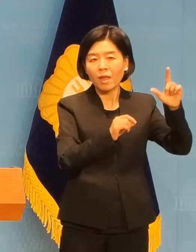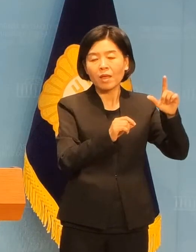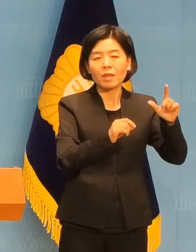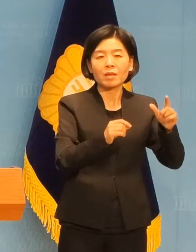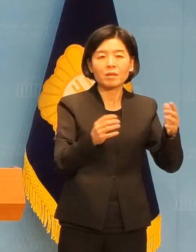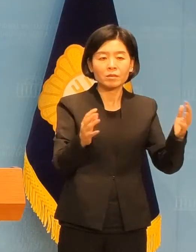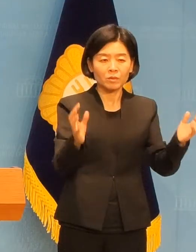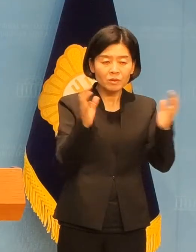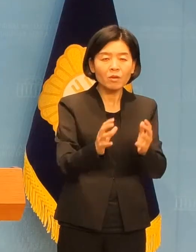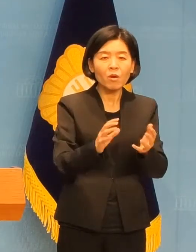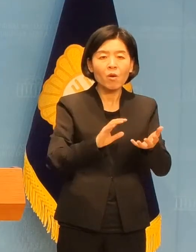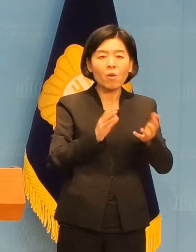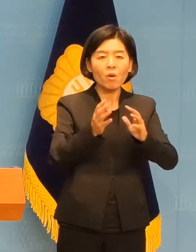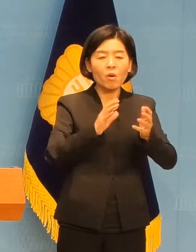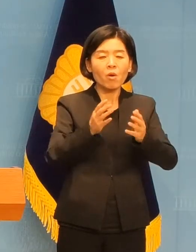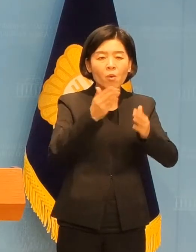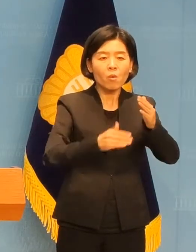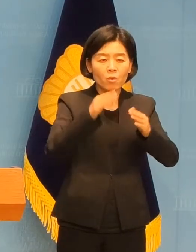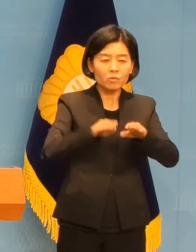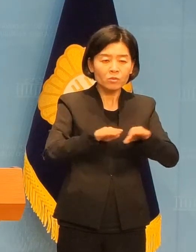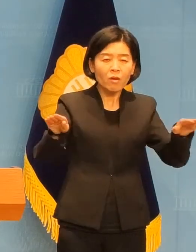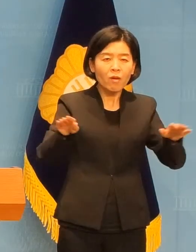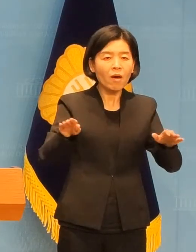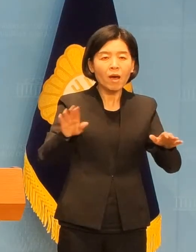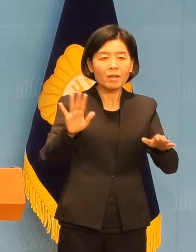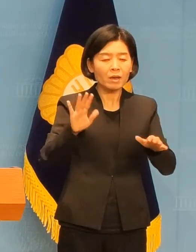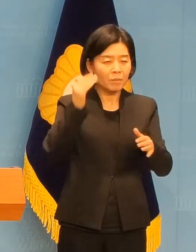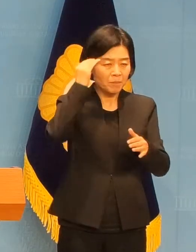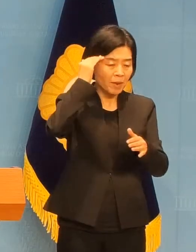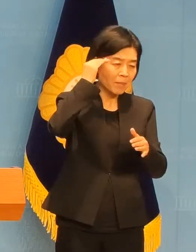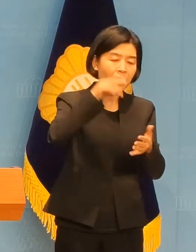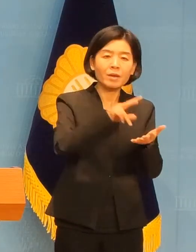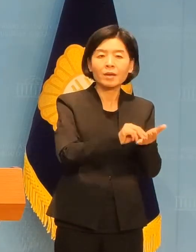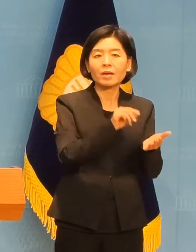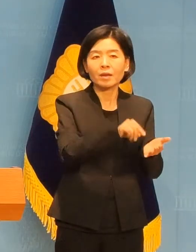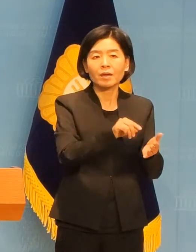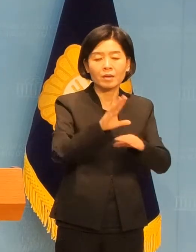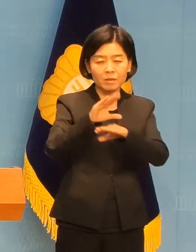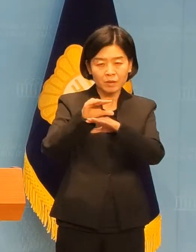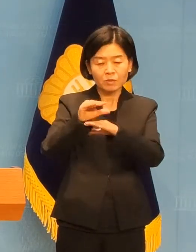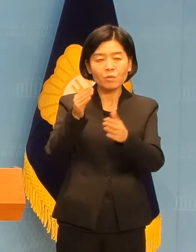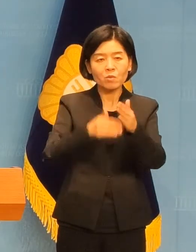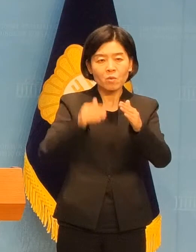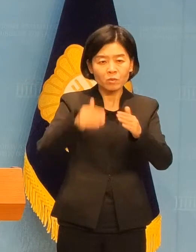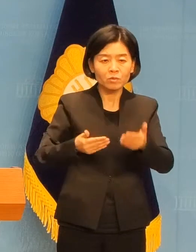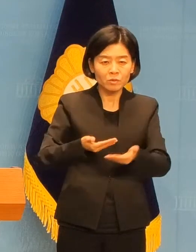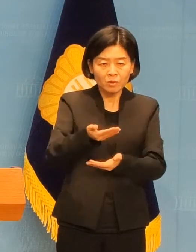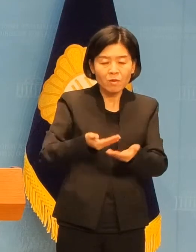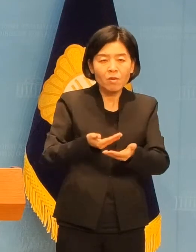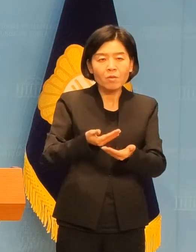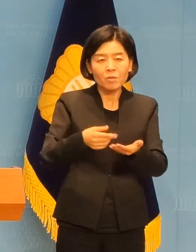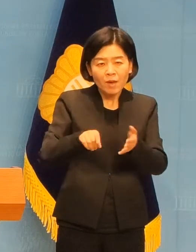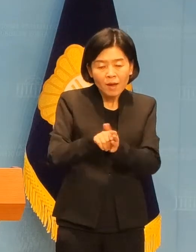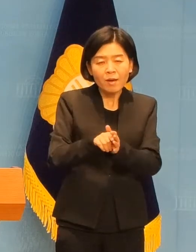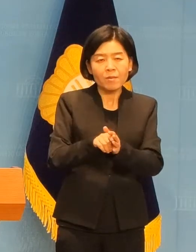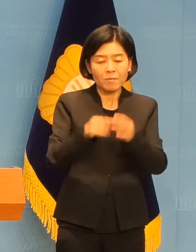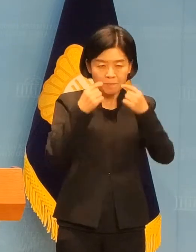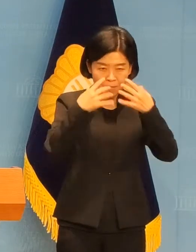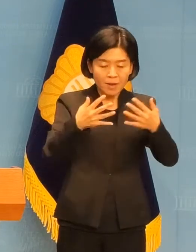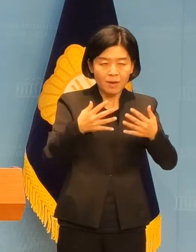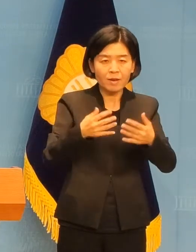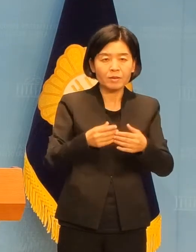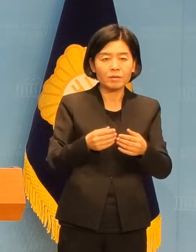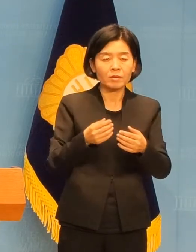언론 토론 환경이 심각하게 훼손되고 있는 상황입니다. 이에 방송 공정성 확보와 건강한 여론 형성을